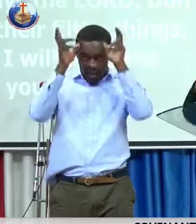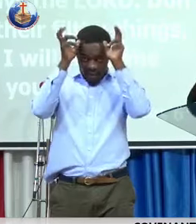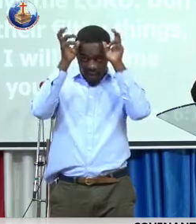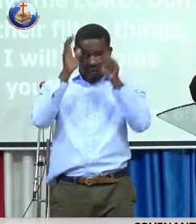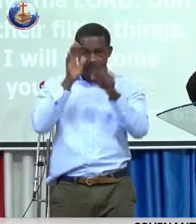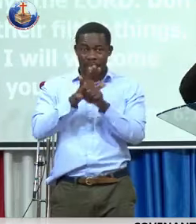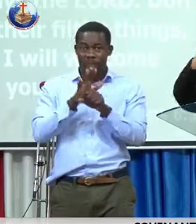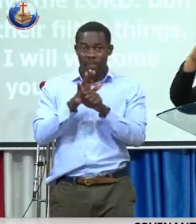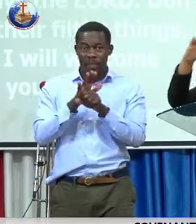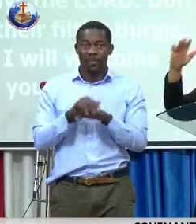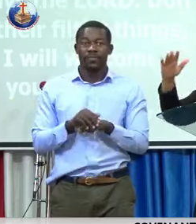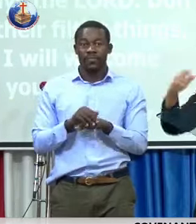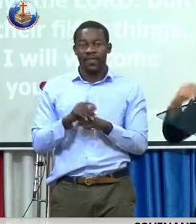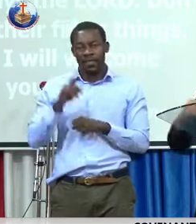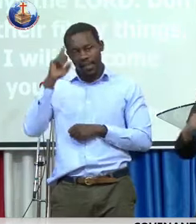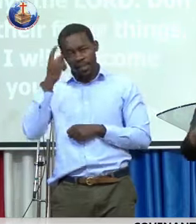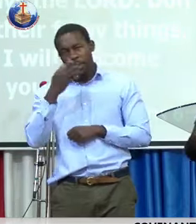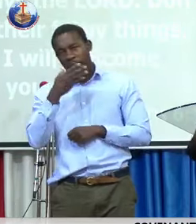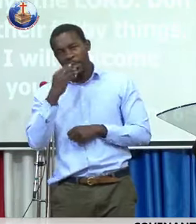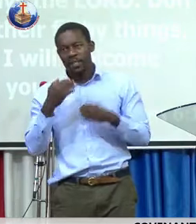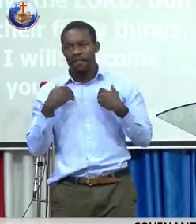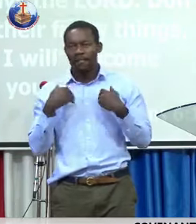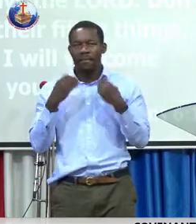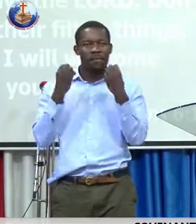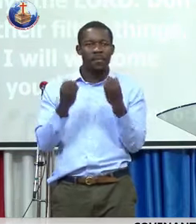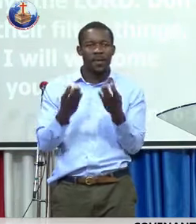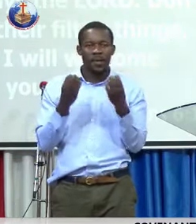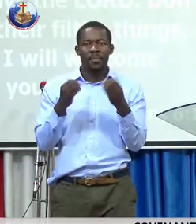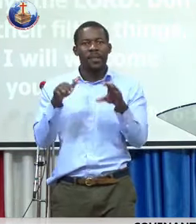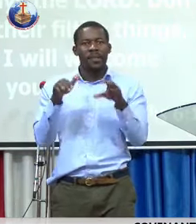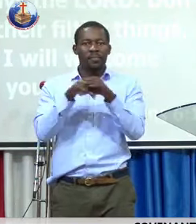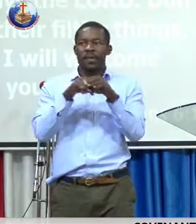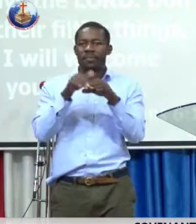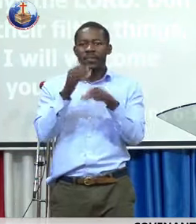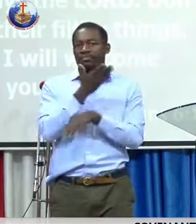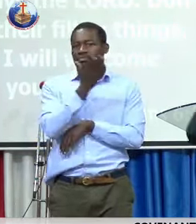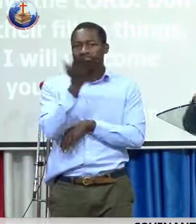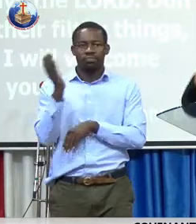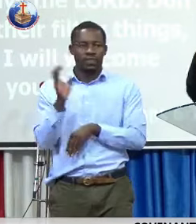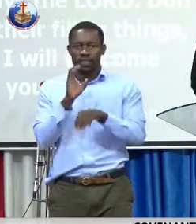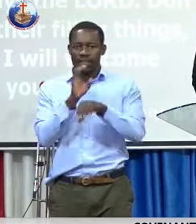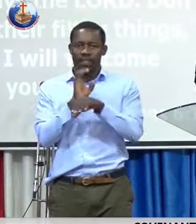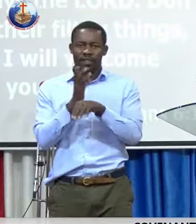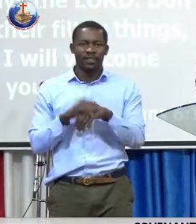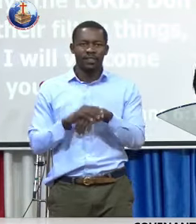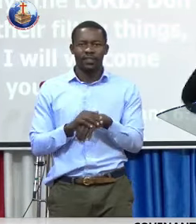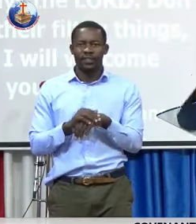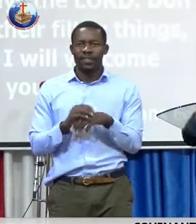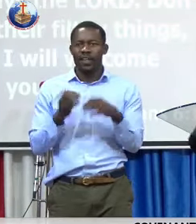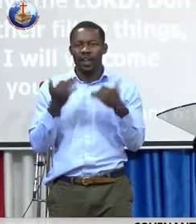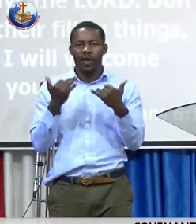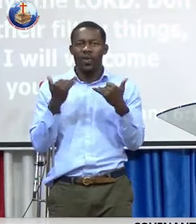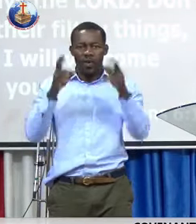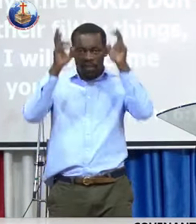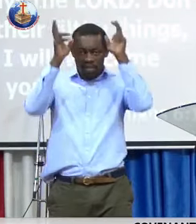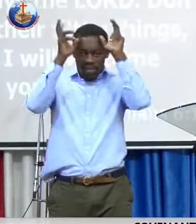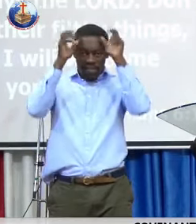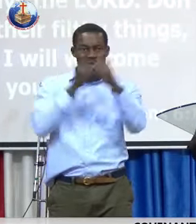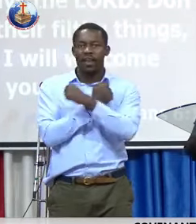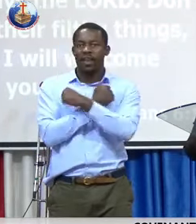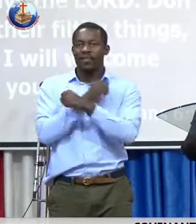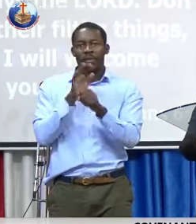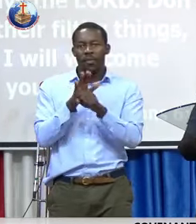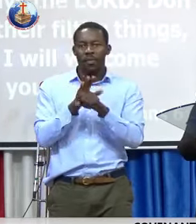that tukue na watu wengi kwa kanisa. Tunataka makanisa yetu yawe utulivu ili watu wa wengi. We are entertaining sin that we ought not to